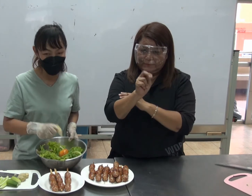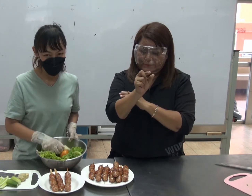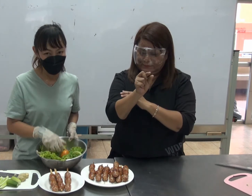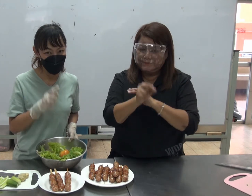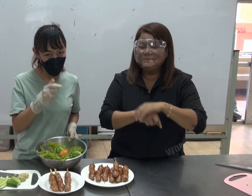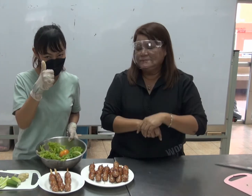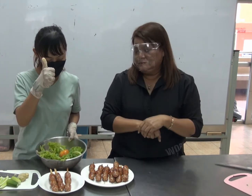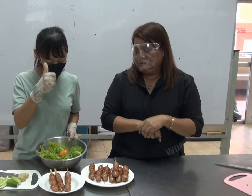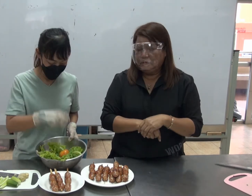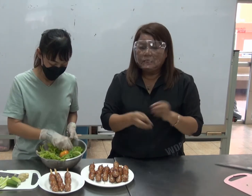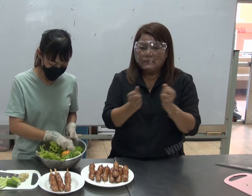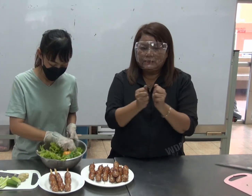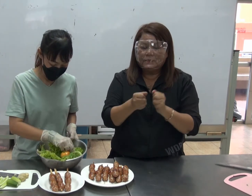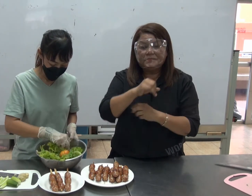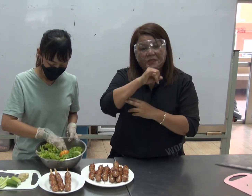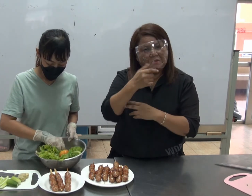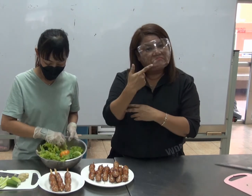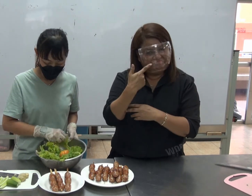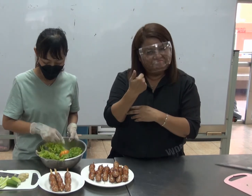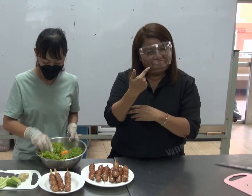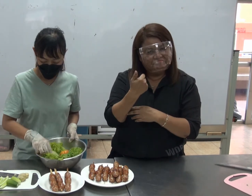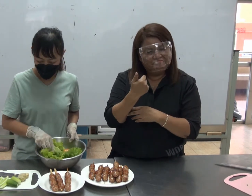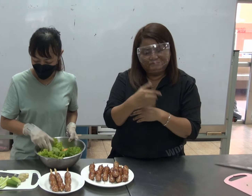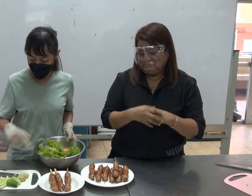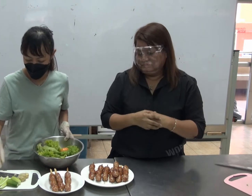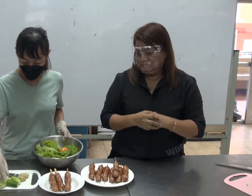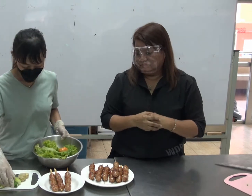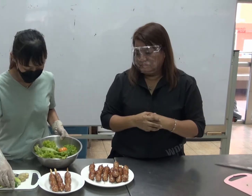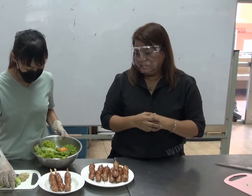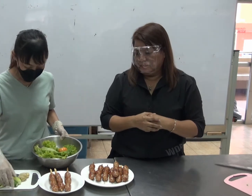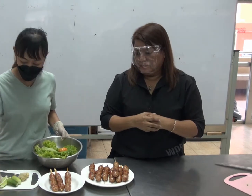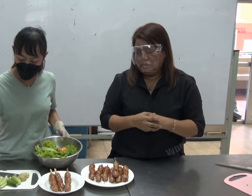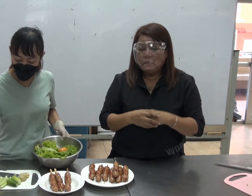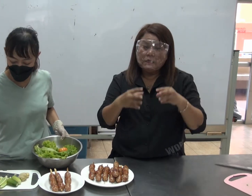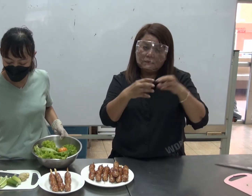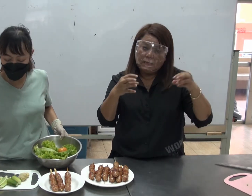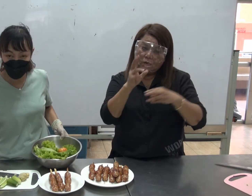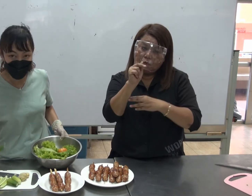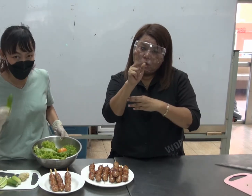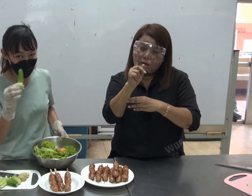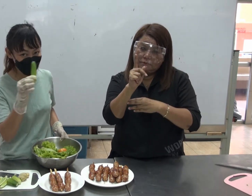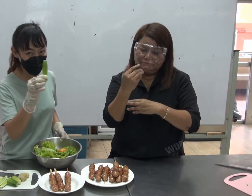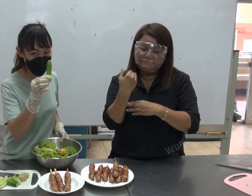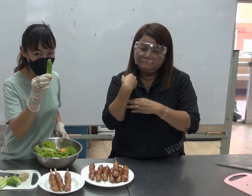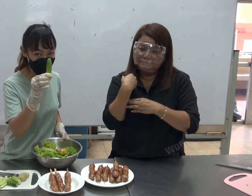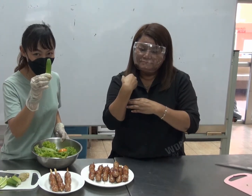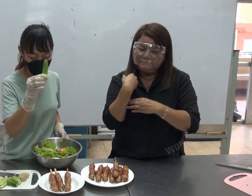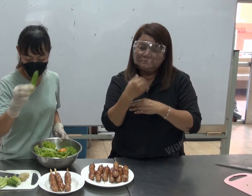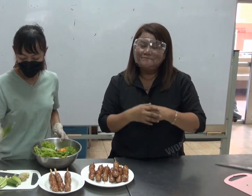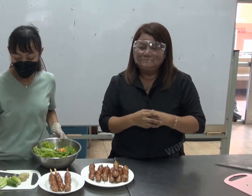คู่กับไส้กรอกอย่างนี้เลยนะคะแล้วก็แตงกวาค่ะ